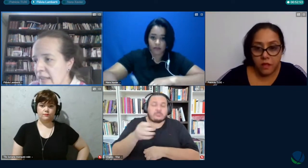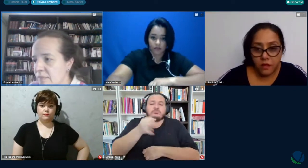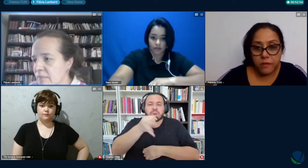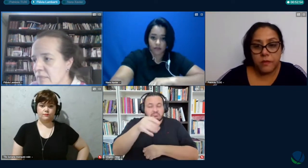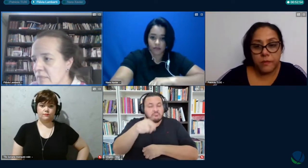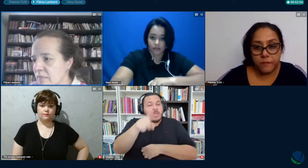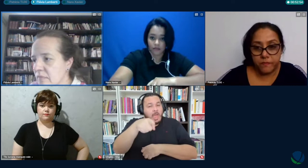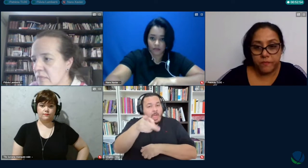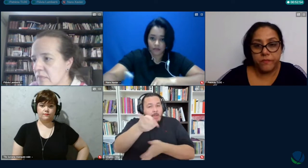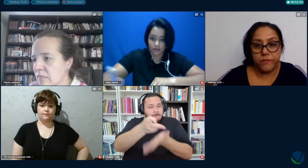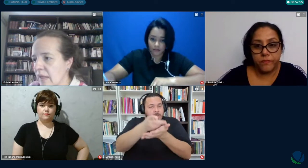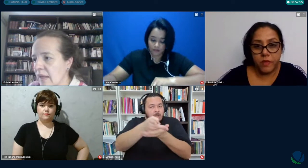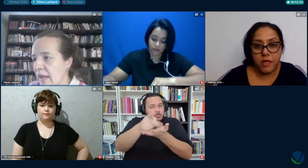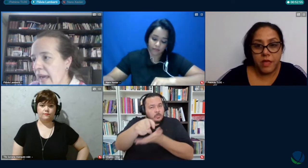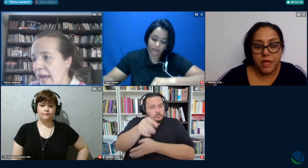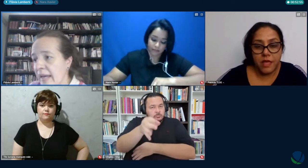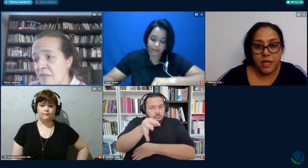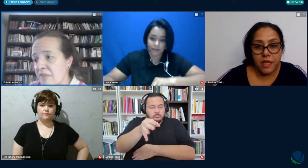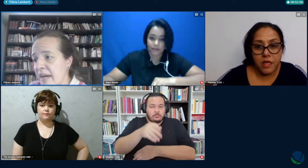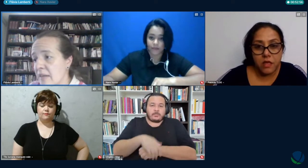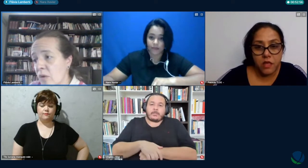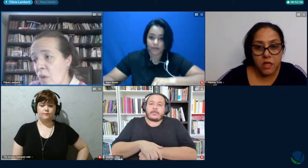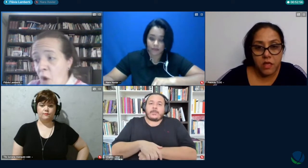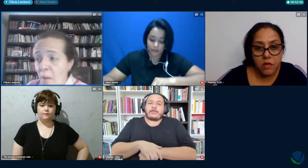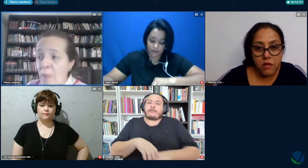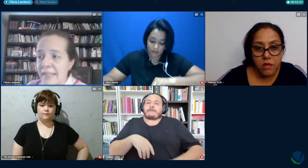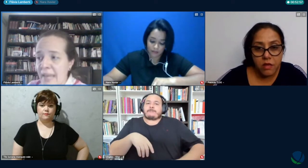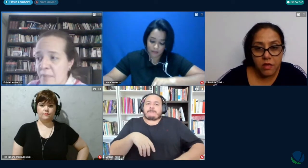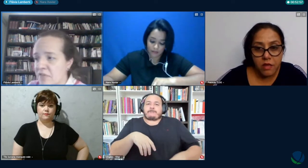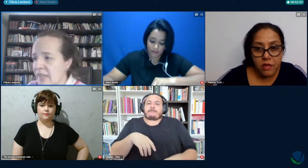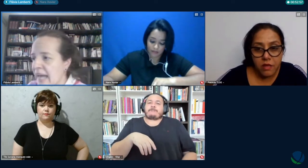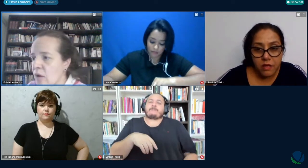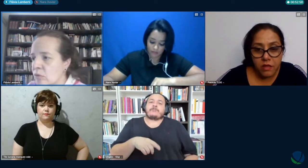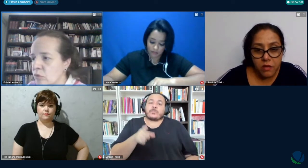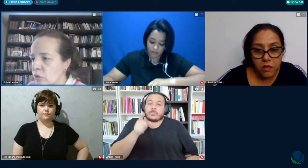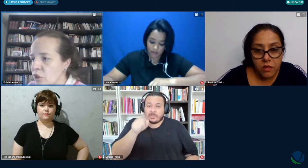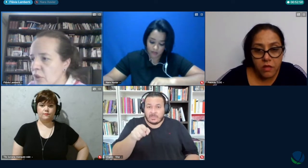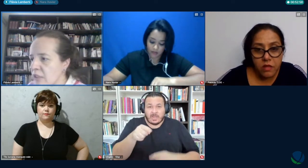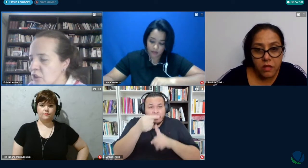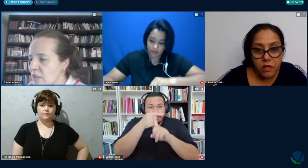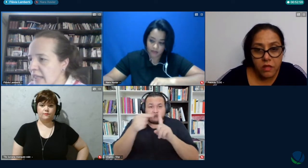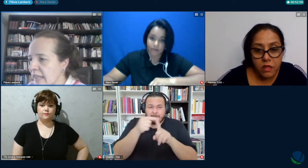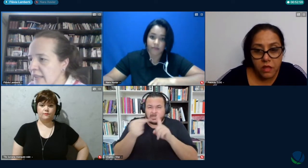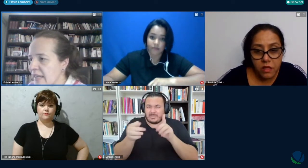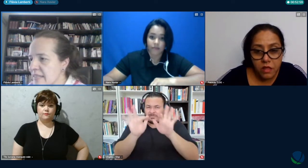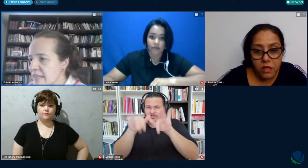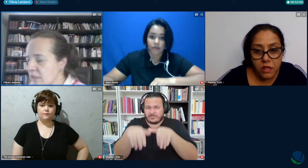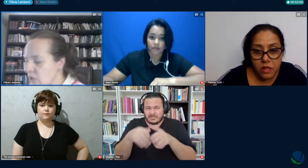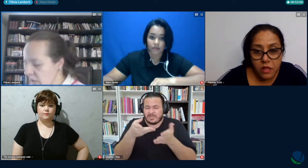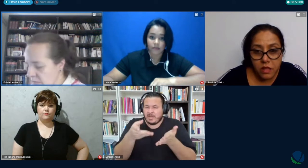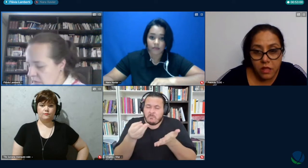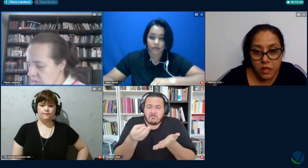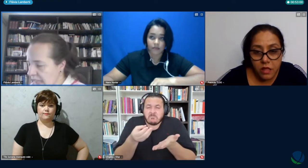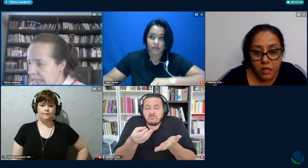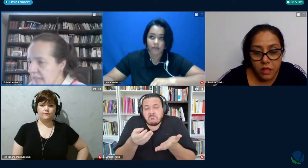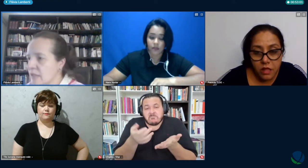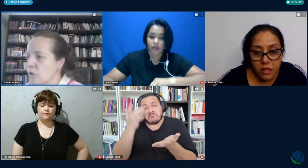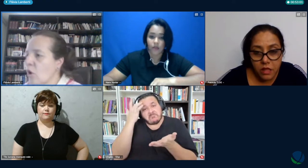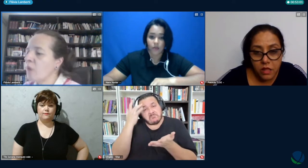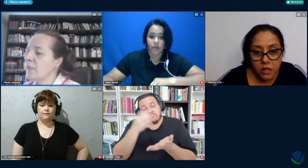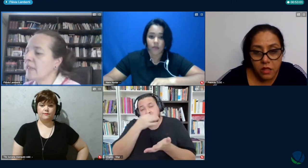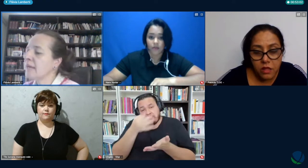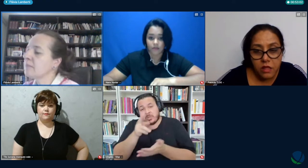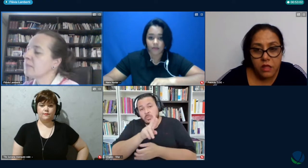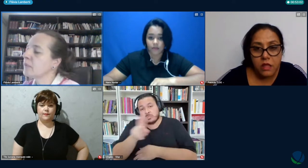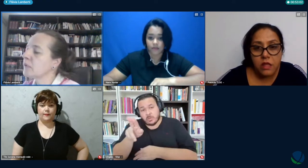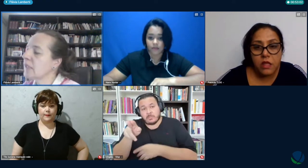aí. É, ela faz, como é uma etapa final, Tuxa, eu acho que seria interessante dar esse